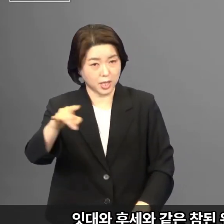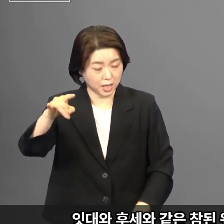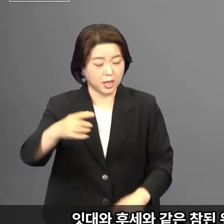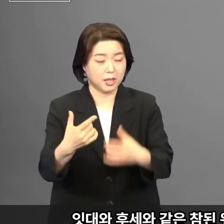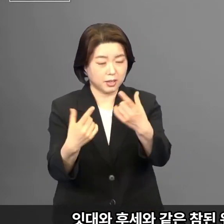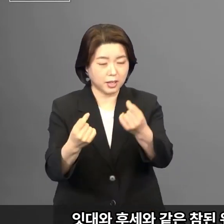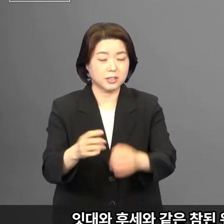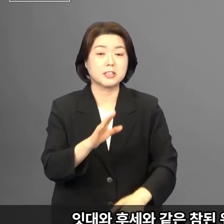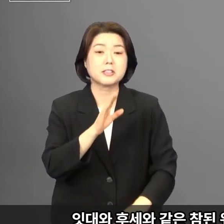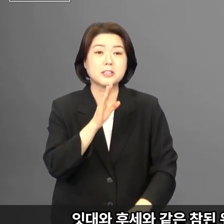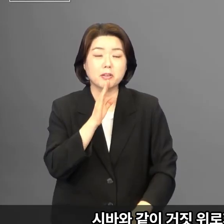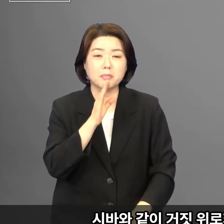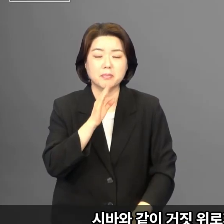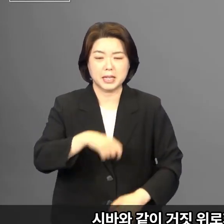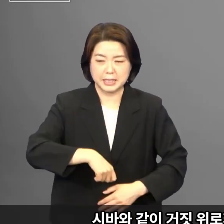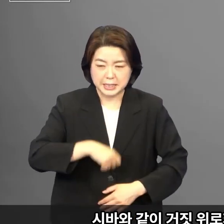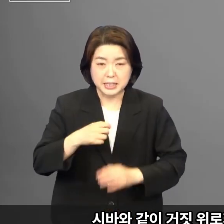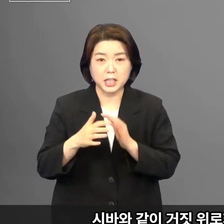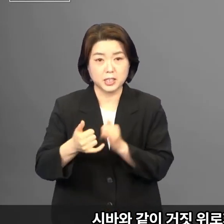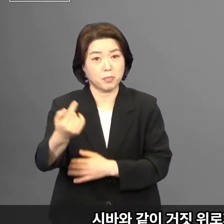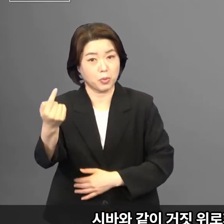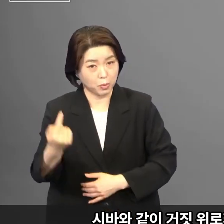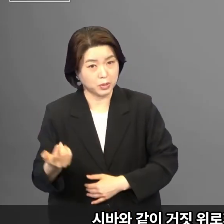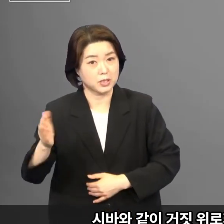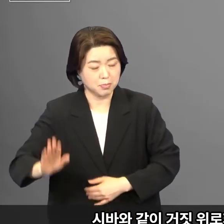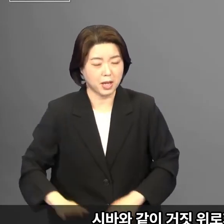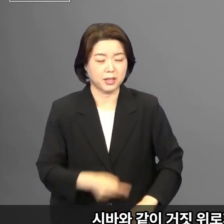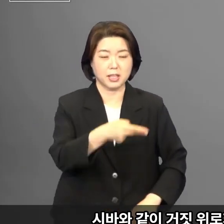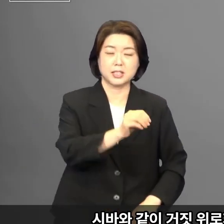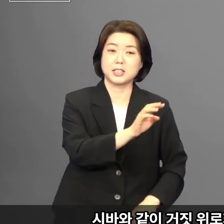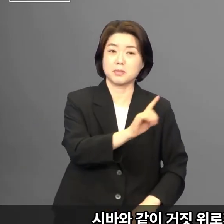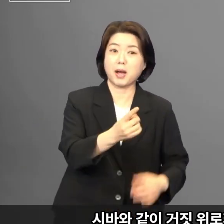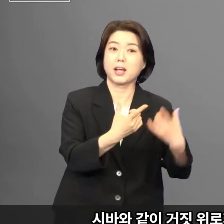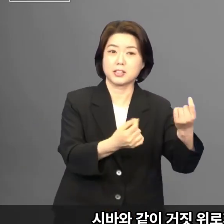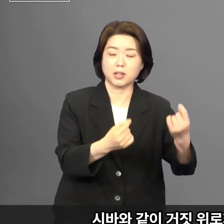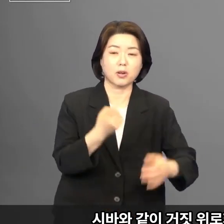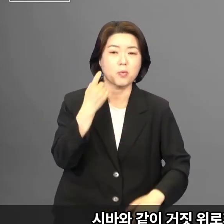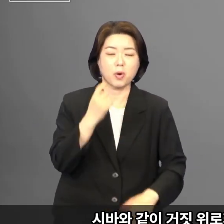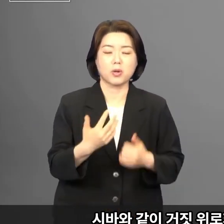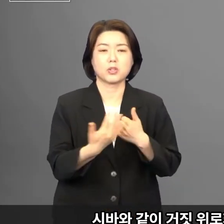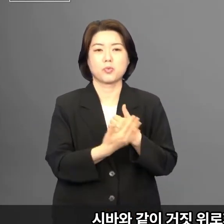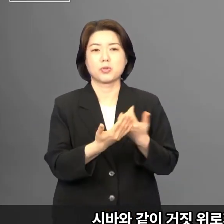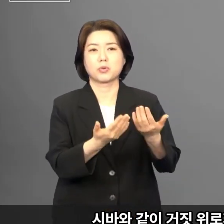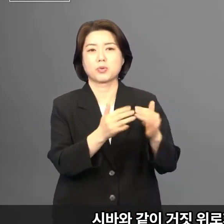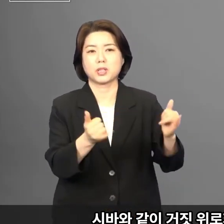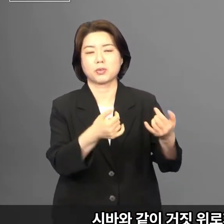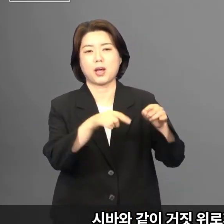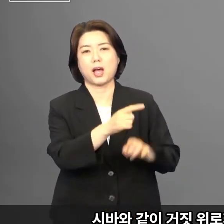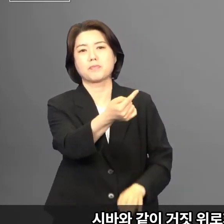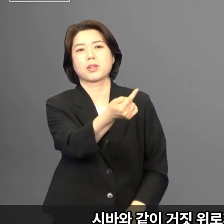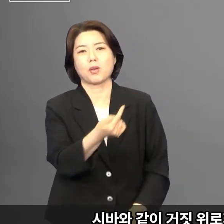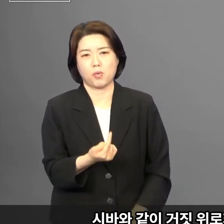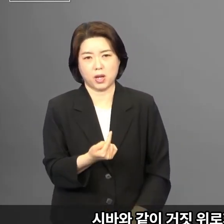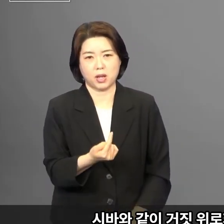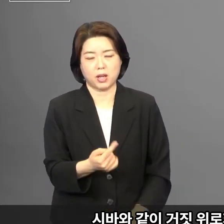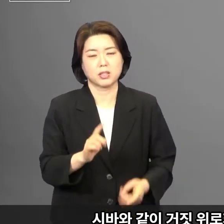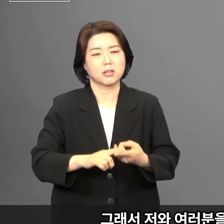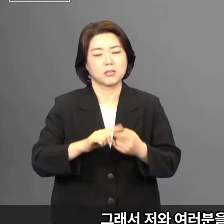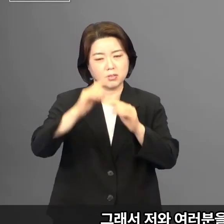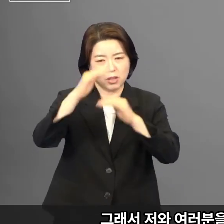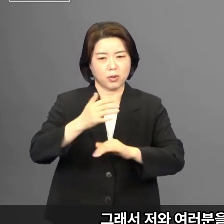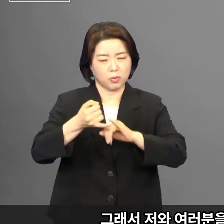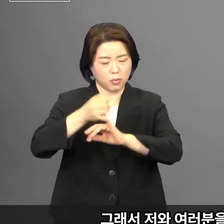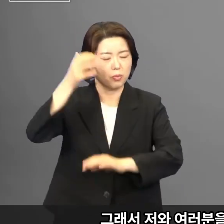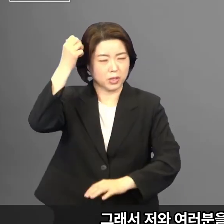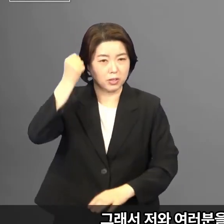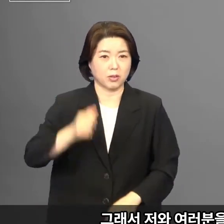여러분에게 다가오지만 시바와 같이 거짓 위로자도 함께 온다는 사실입니다.